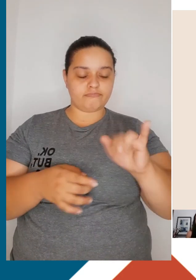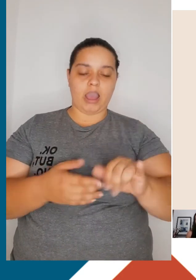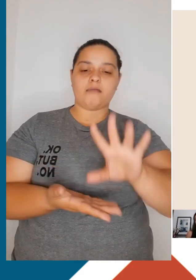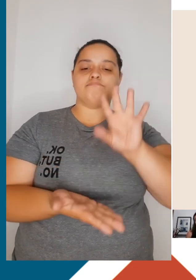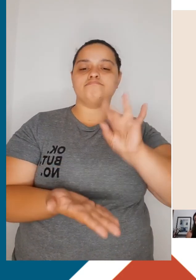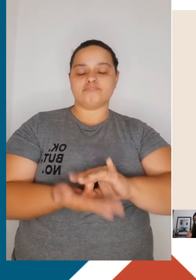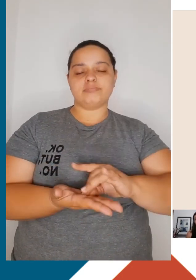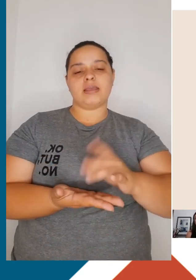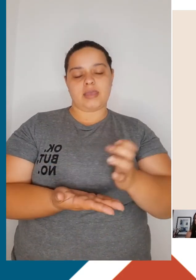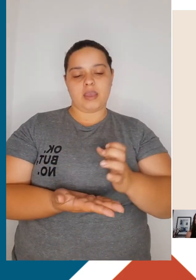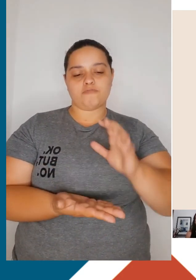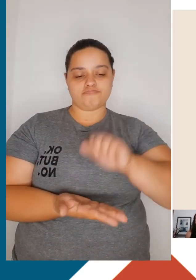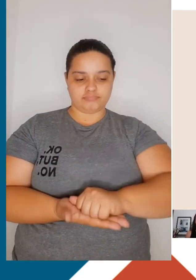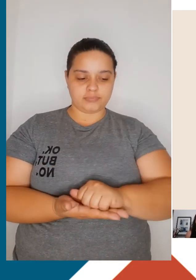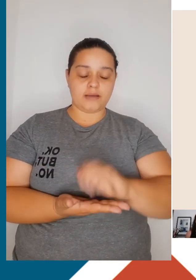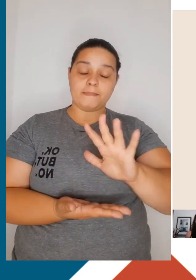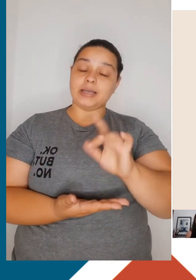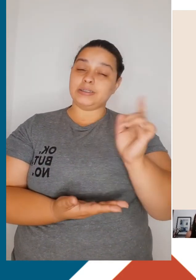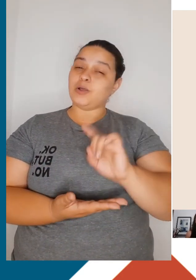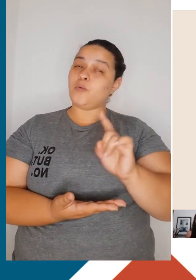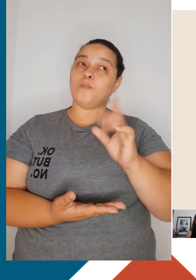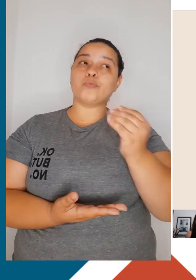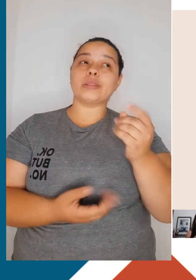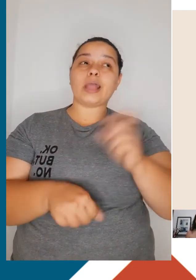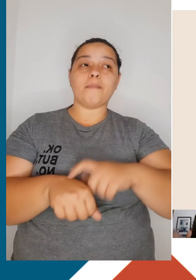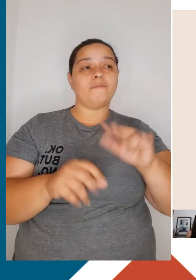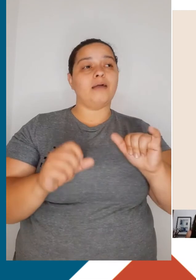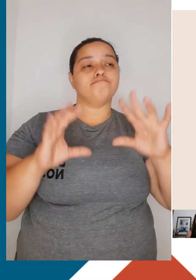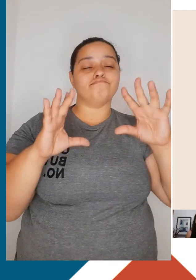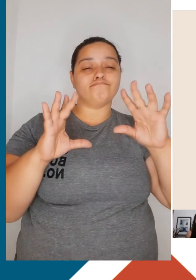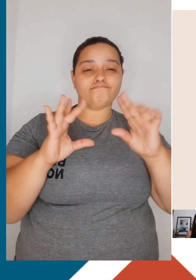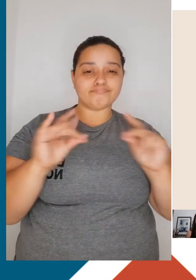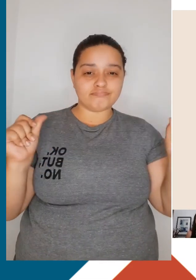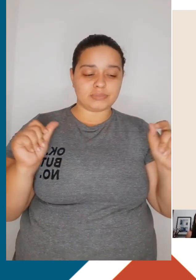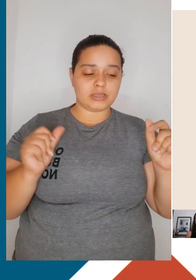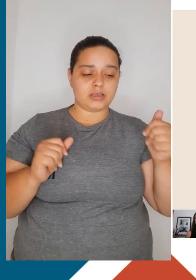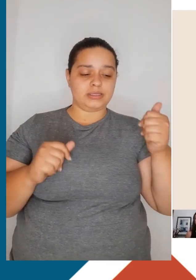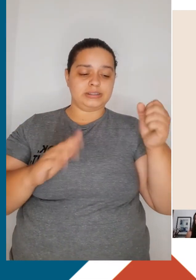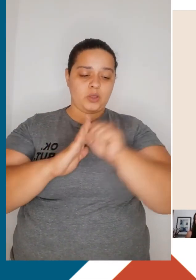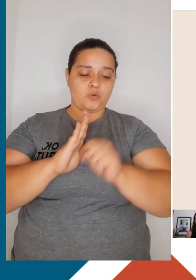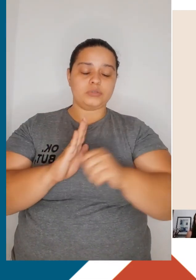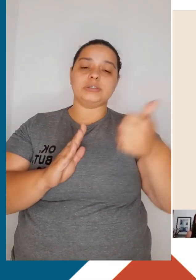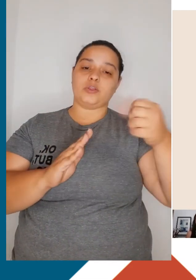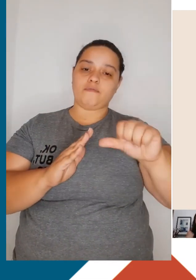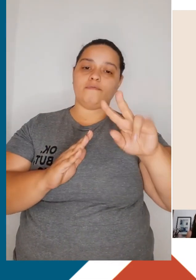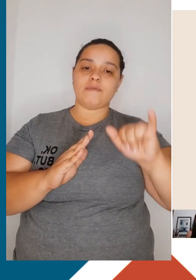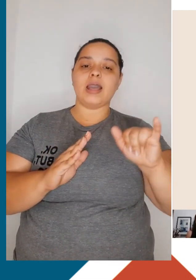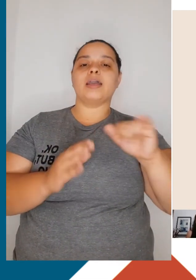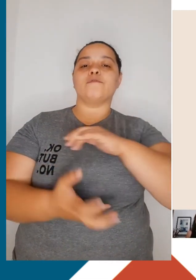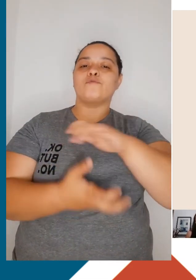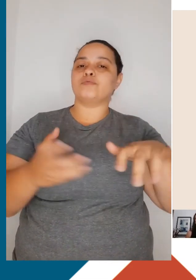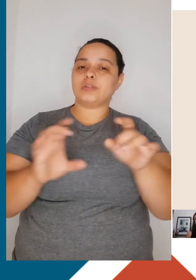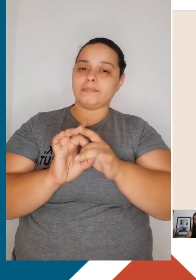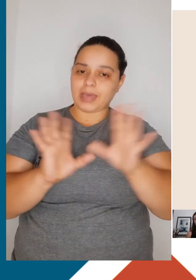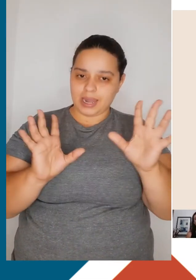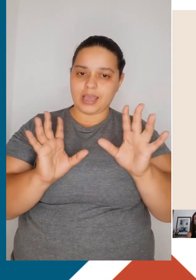monarquias absolutistas no poder. Mas isso não vai durar muito tempo, porque vai acontecer ao longo do século XIX o que a gente chama de revoluções liberais,